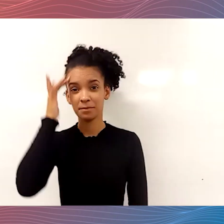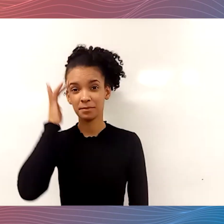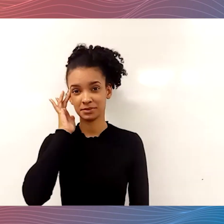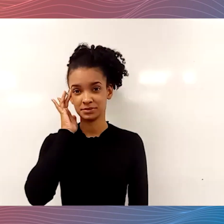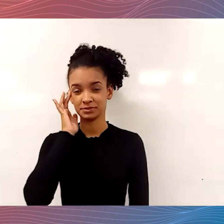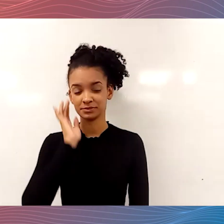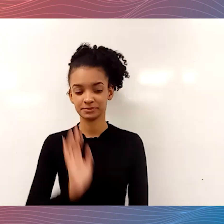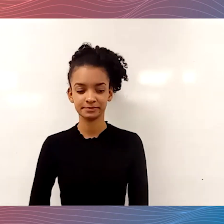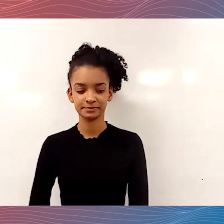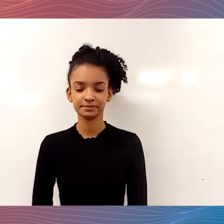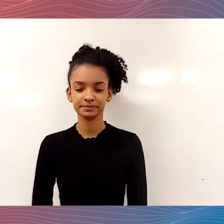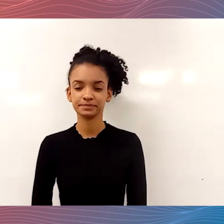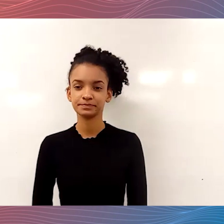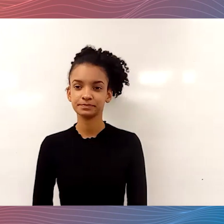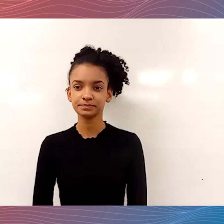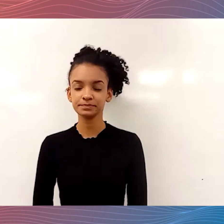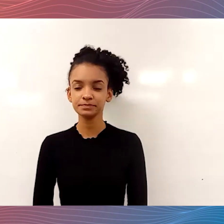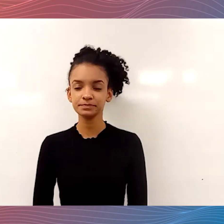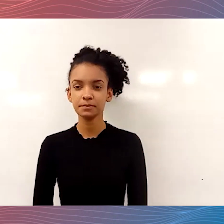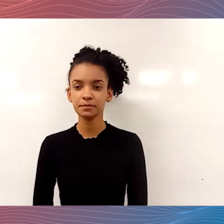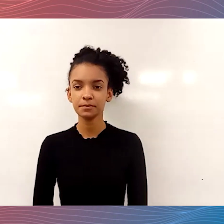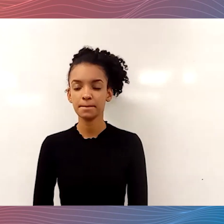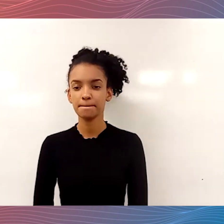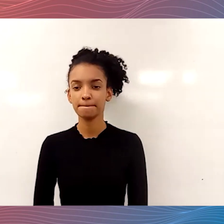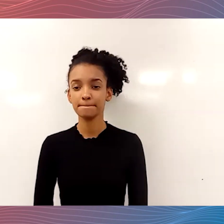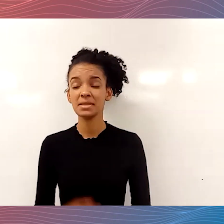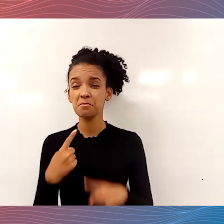convencional, a coisa não vai para frente.